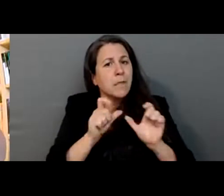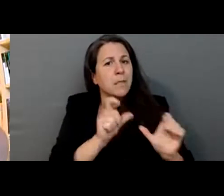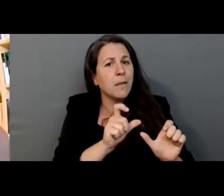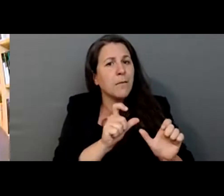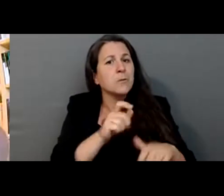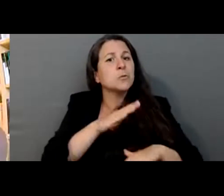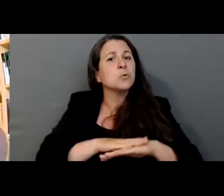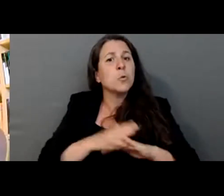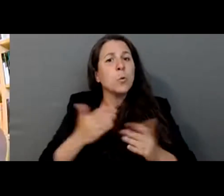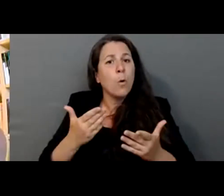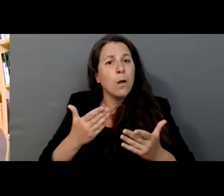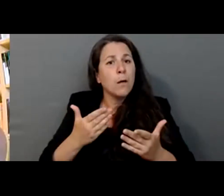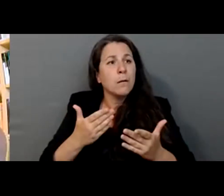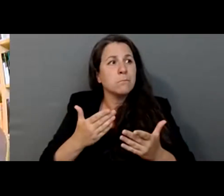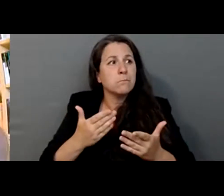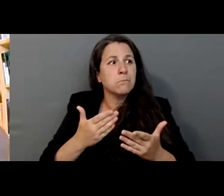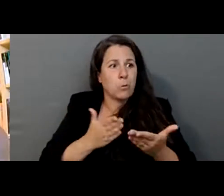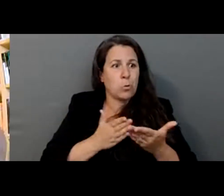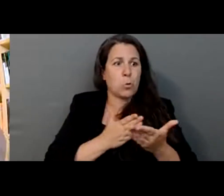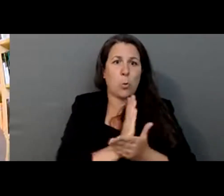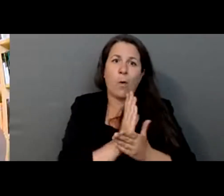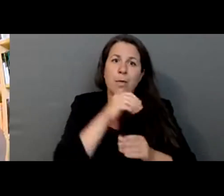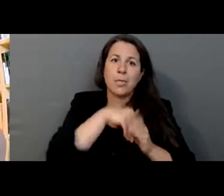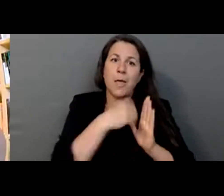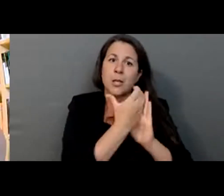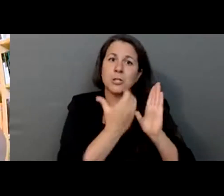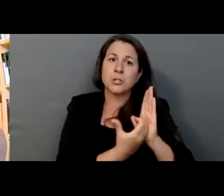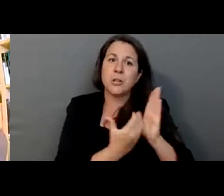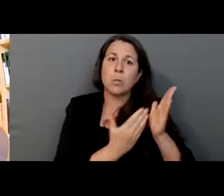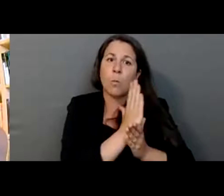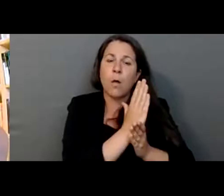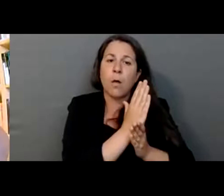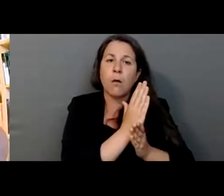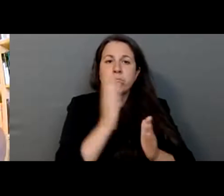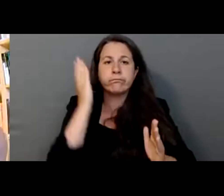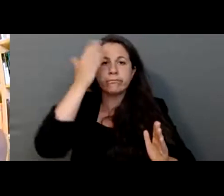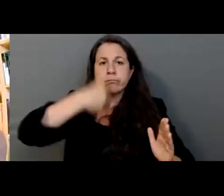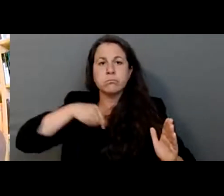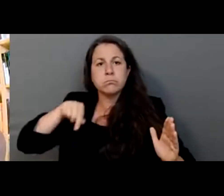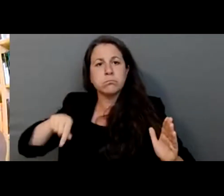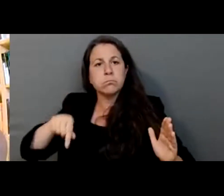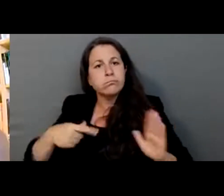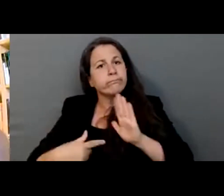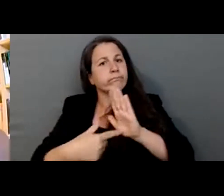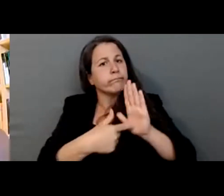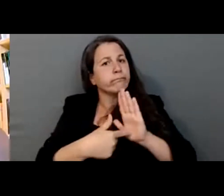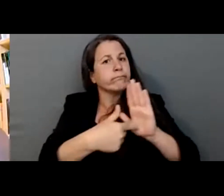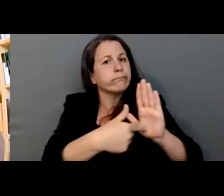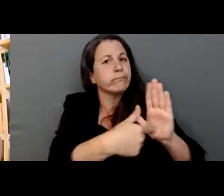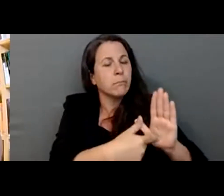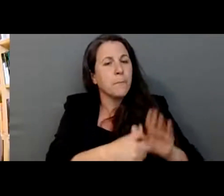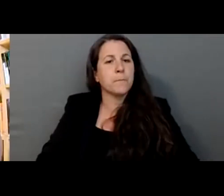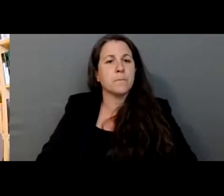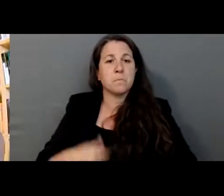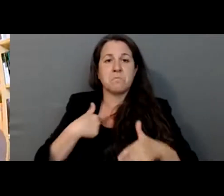l'interdépendance des droits reconnus dans la Charte internationale des droits. La Ligue, elle est active politiquement de